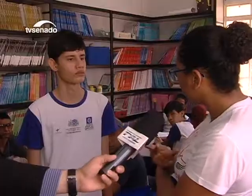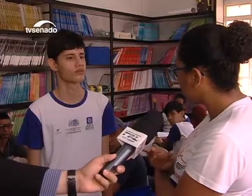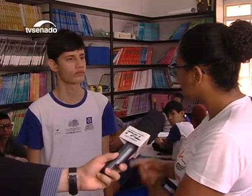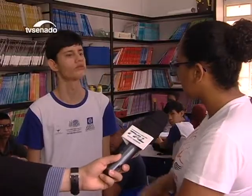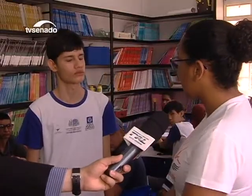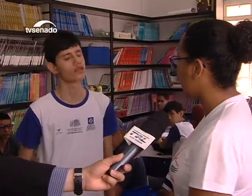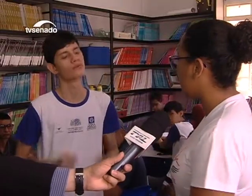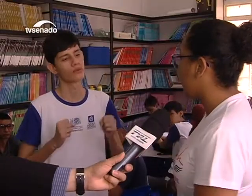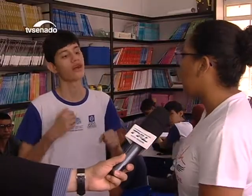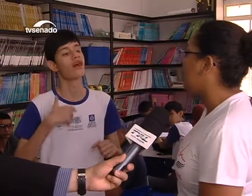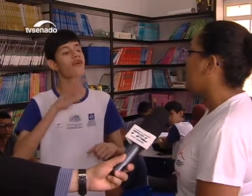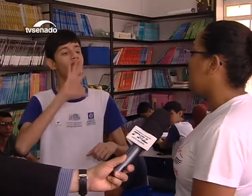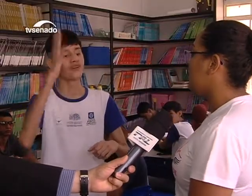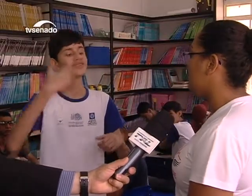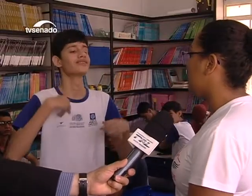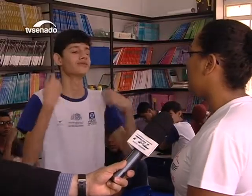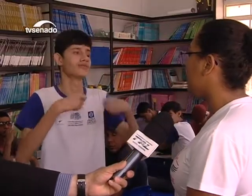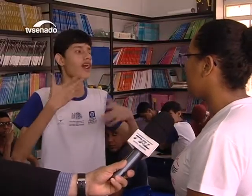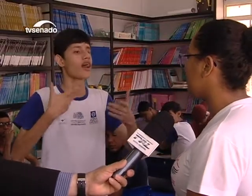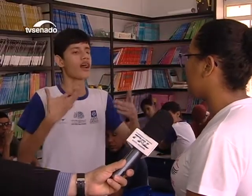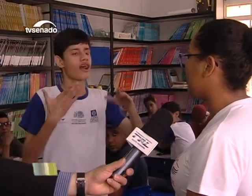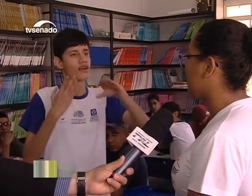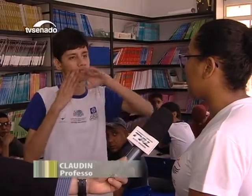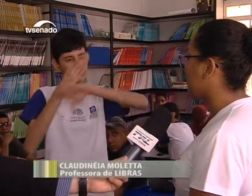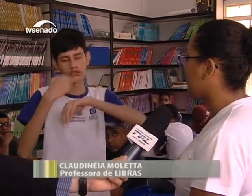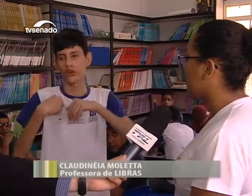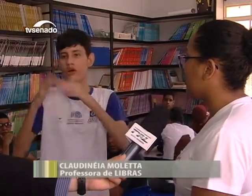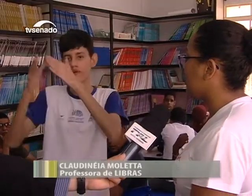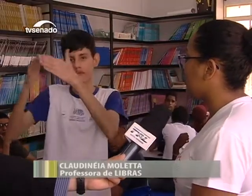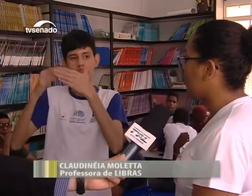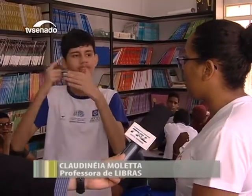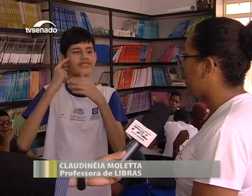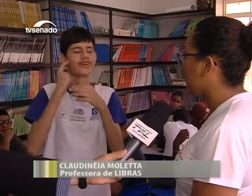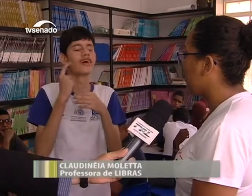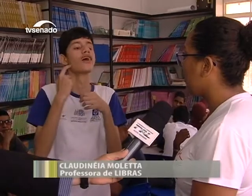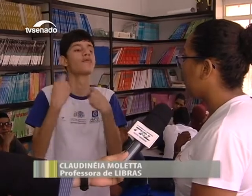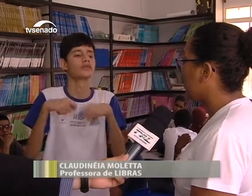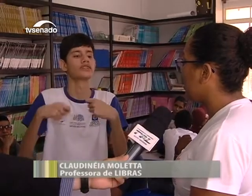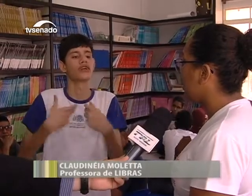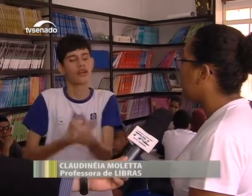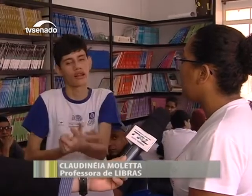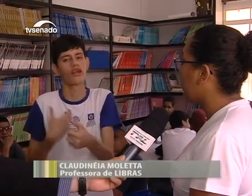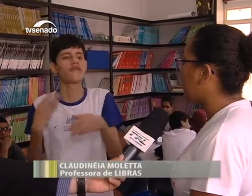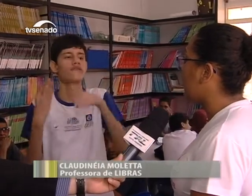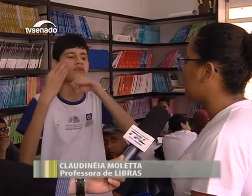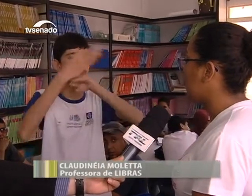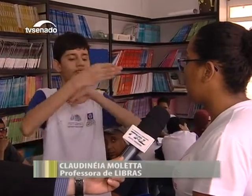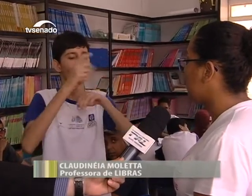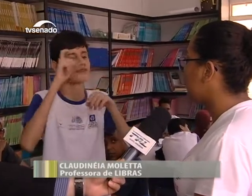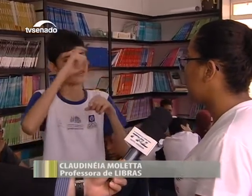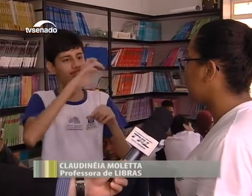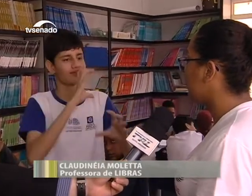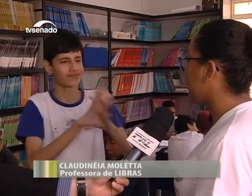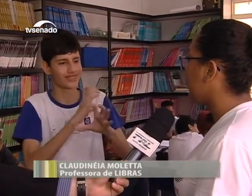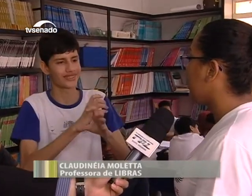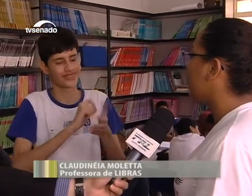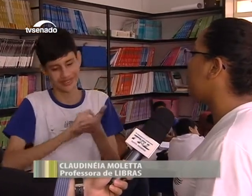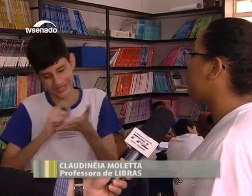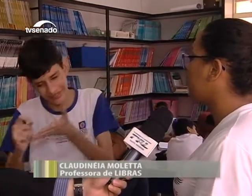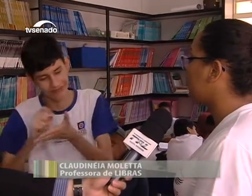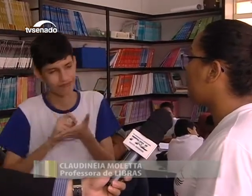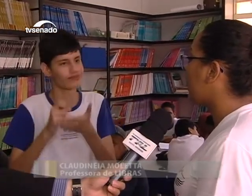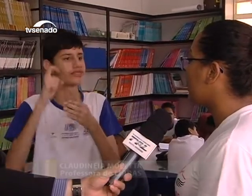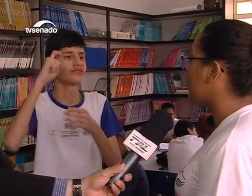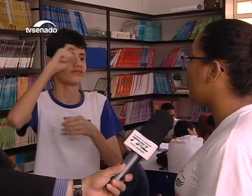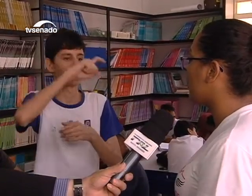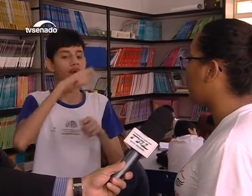auditivo precisa de um serviço já aconteceu de eu ir né fazer um exame eu